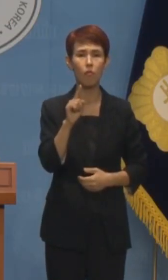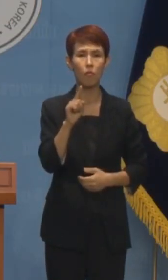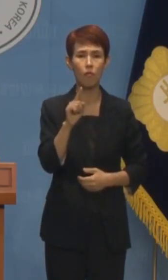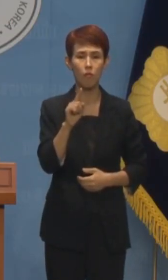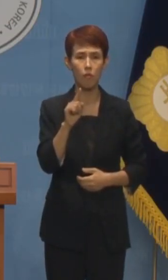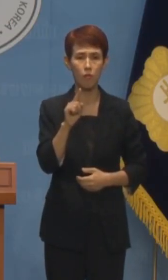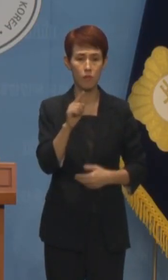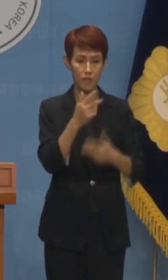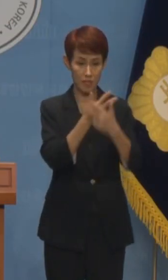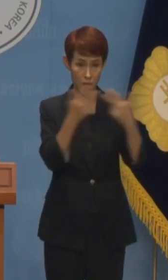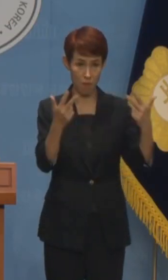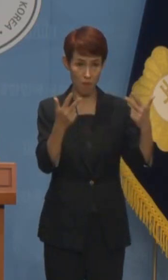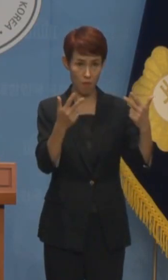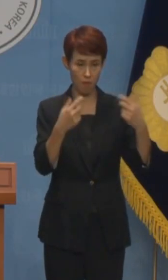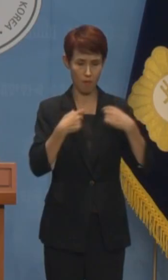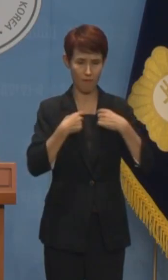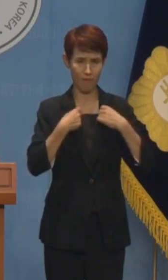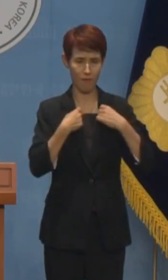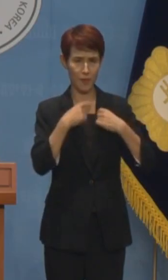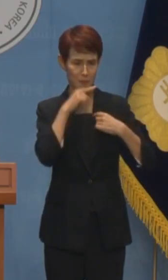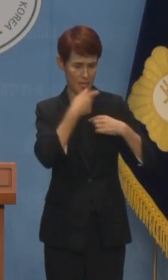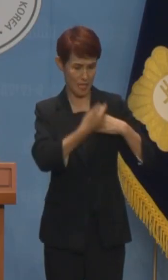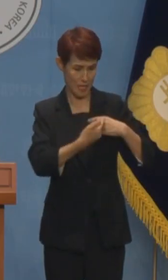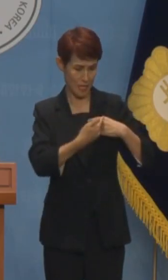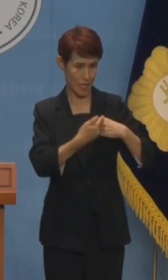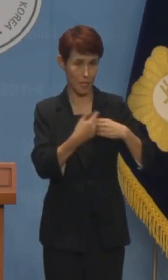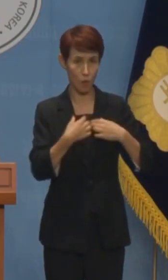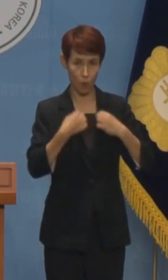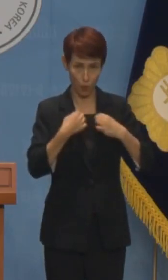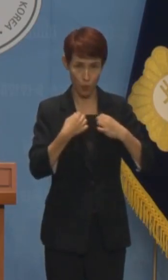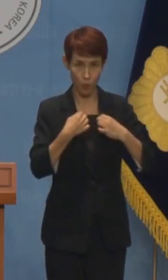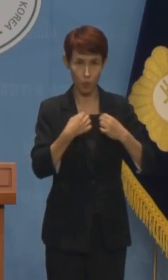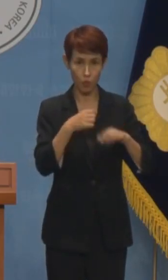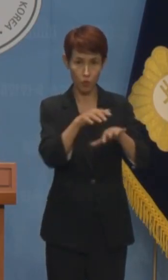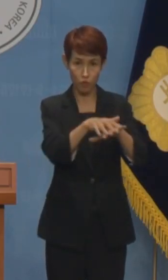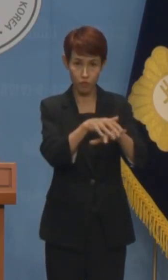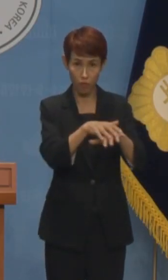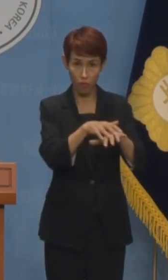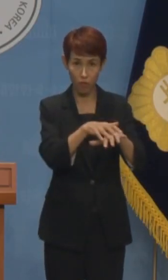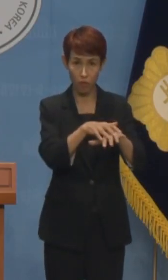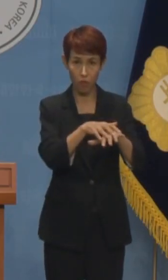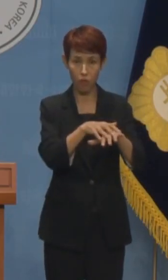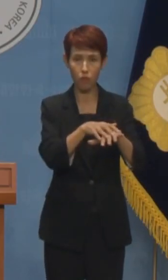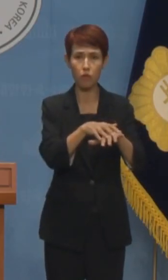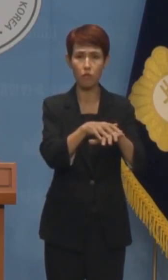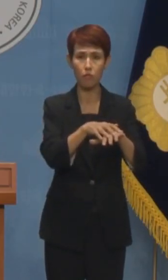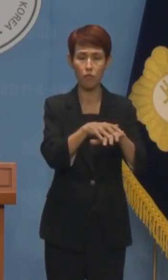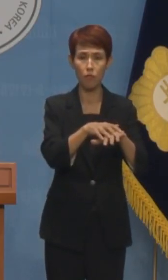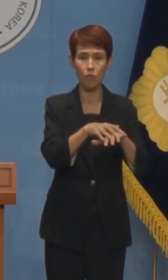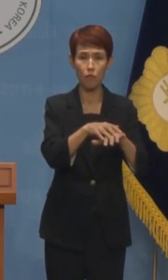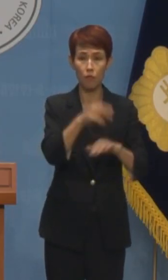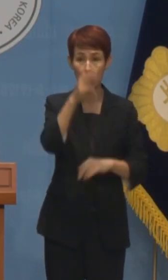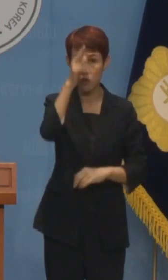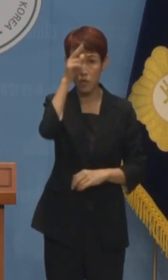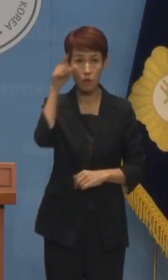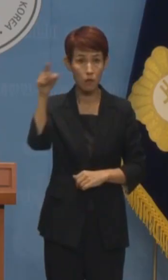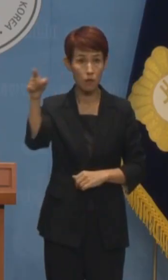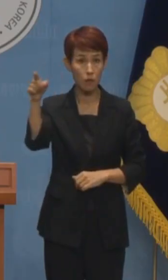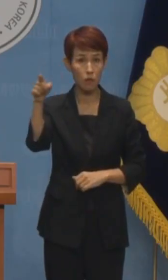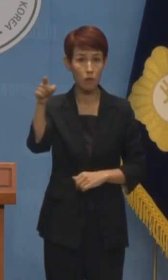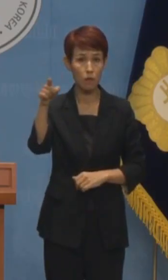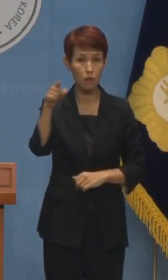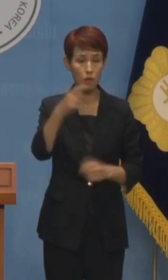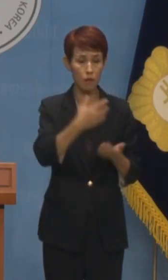피 묻은 대표의 셔츠와 수건 등을 경찰이 사실상